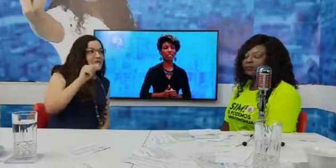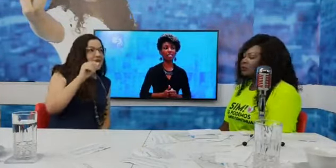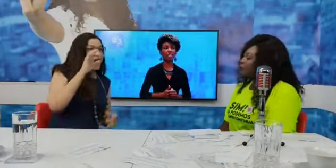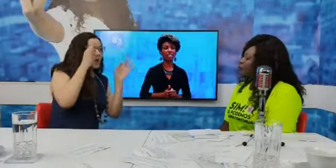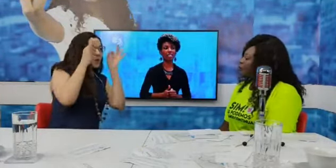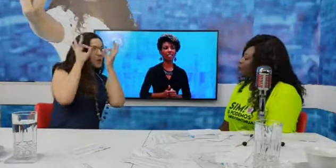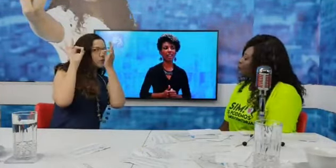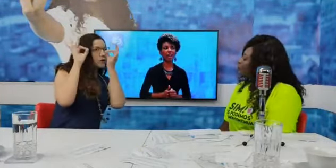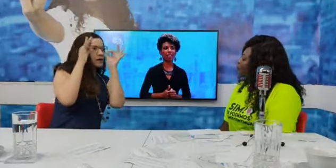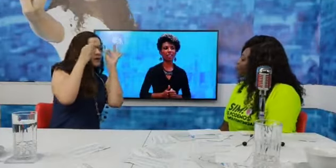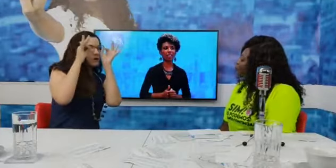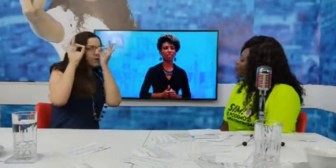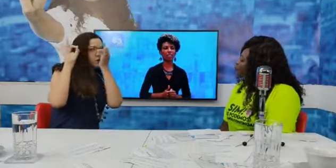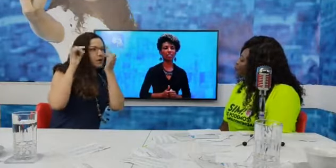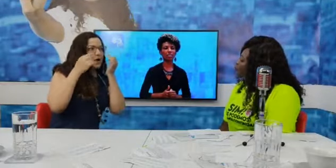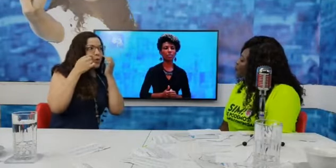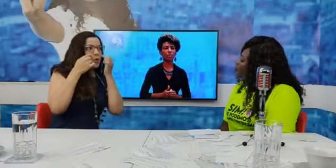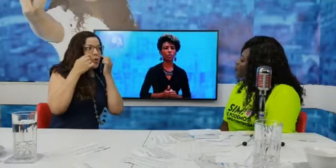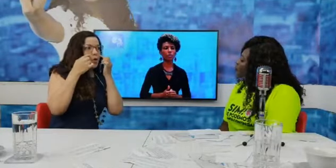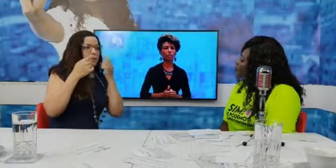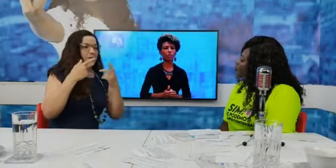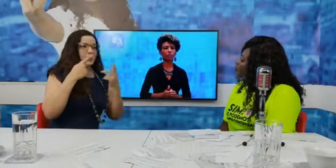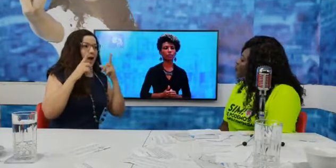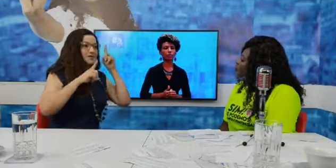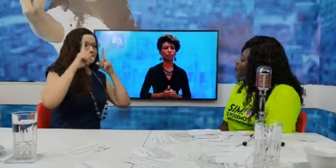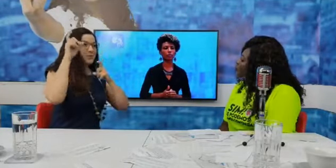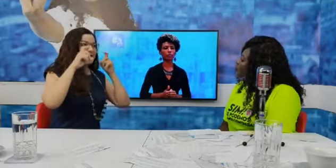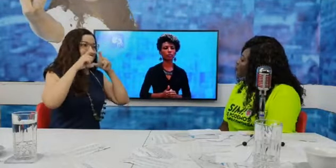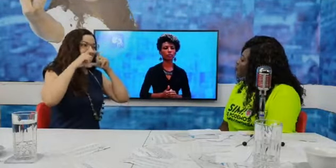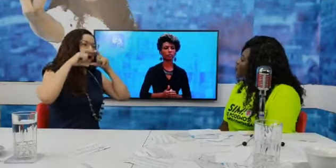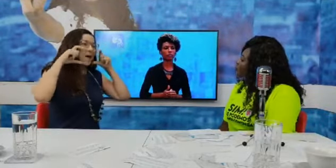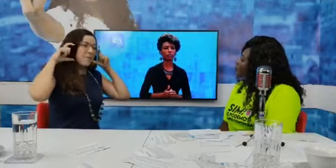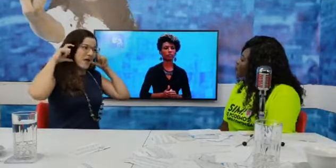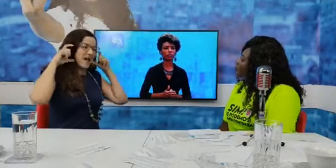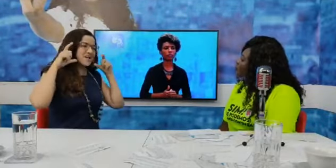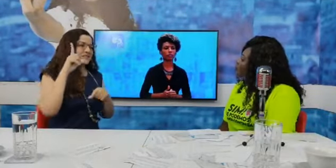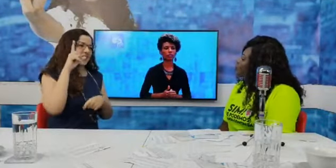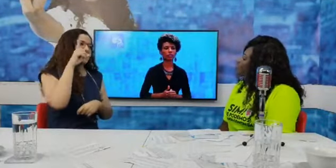ficar distanciado, né, do esposo.